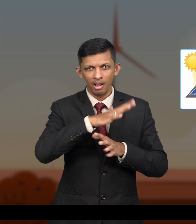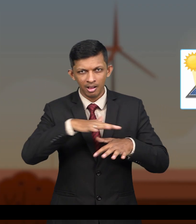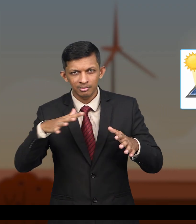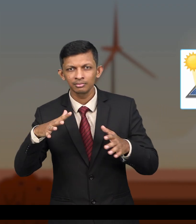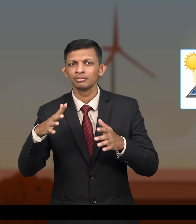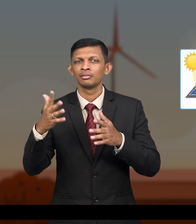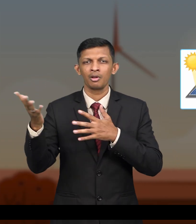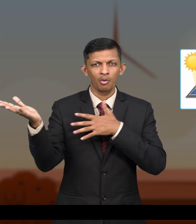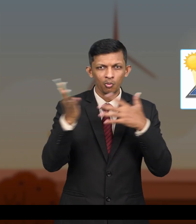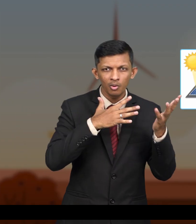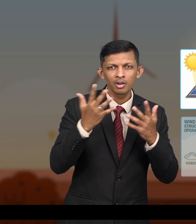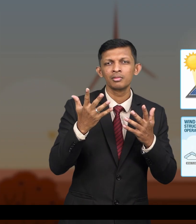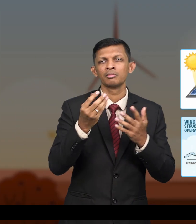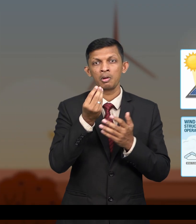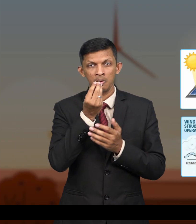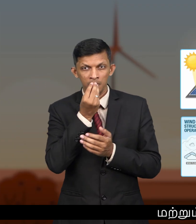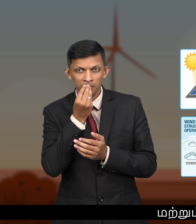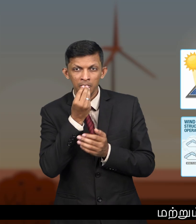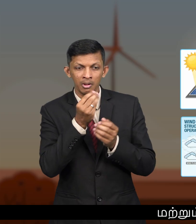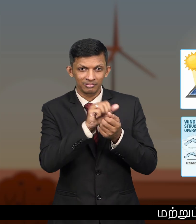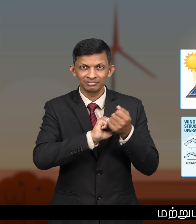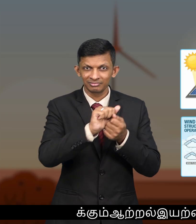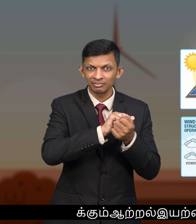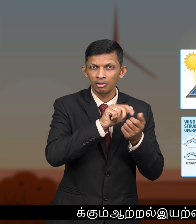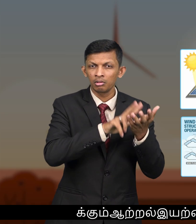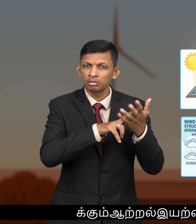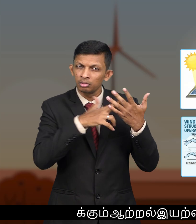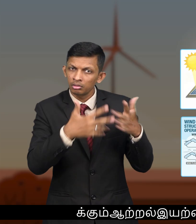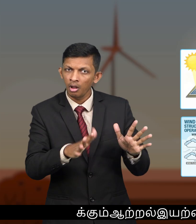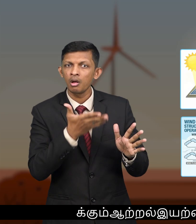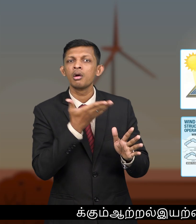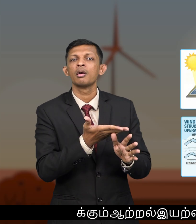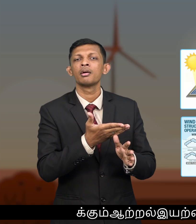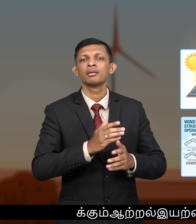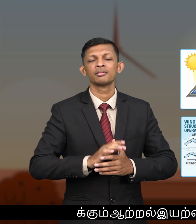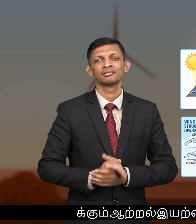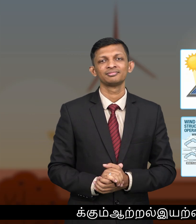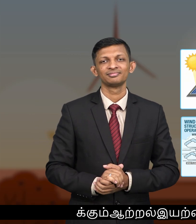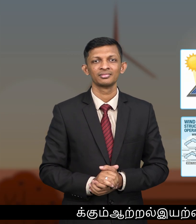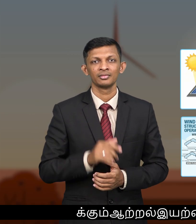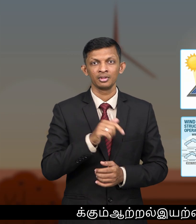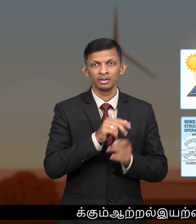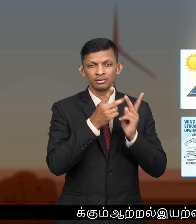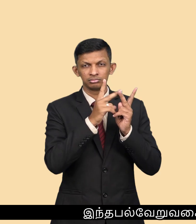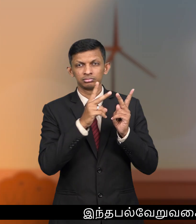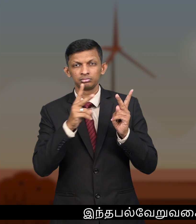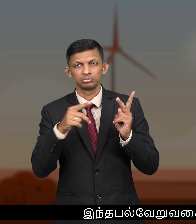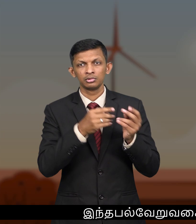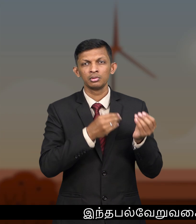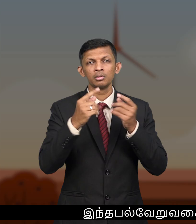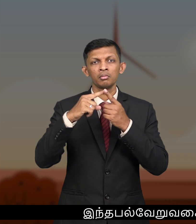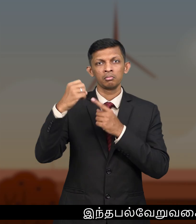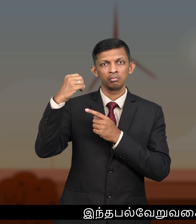நீர், காற்று, உணவு போன்ற மூலங்களில் இருந்து கிடைக்கும் ஆற்றல் இயற்கையிலேயே காணப்படுகிறது.